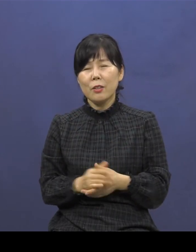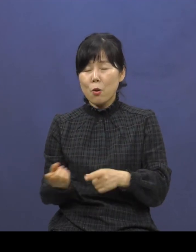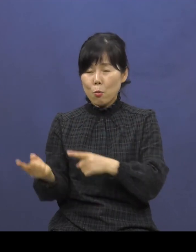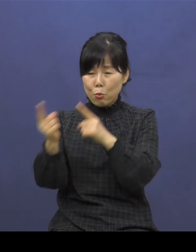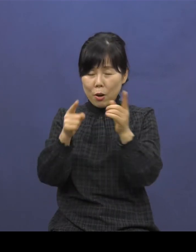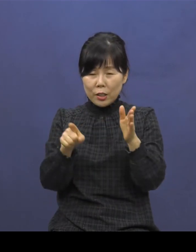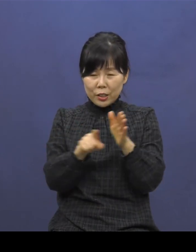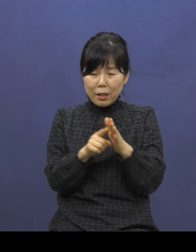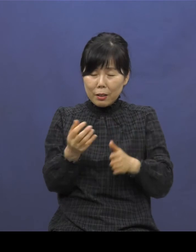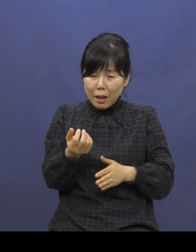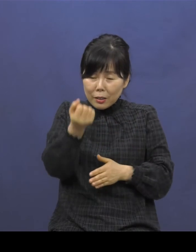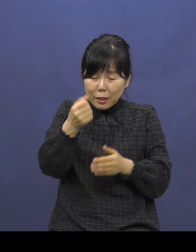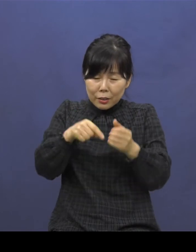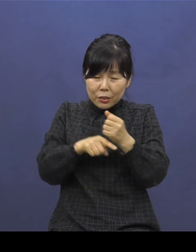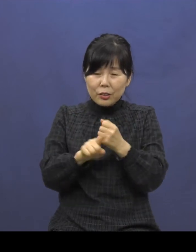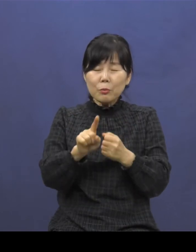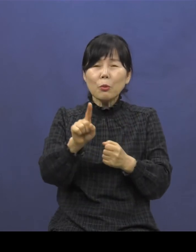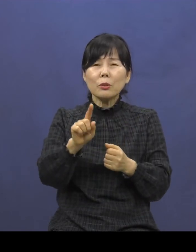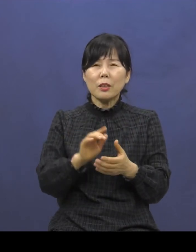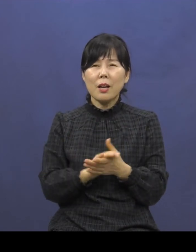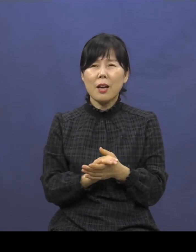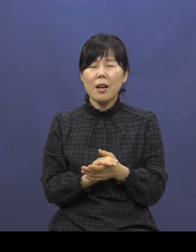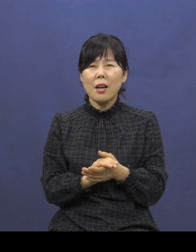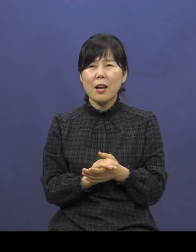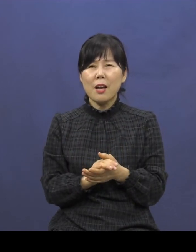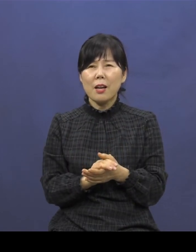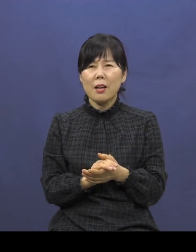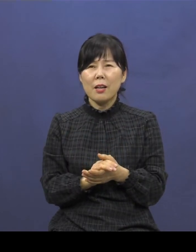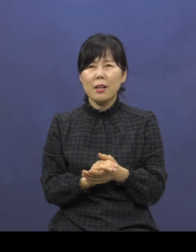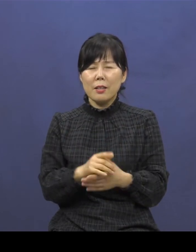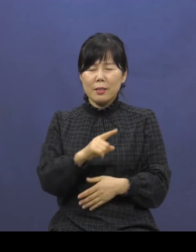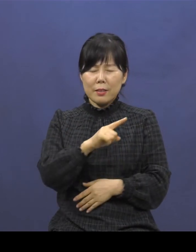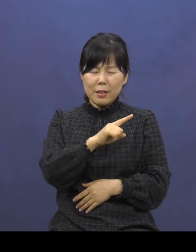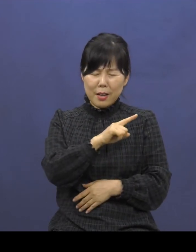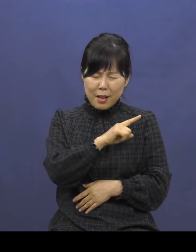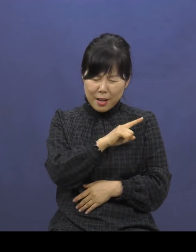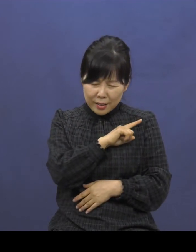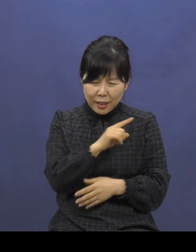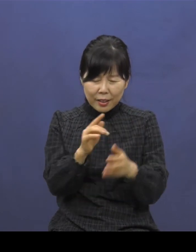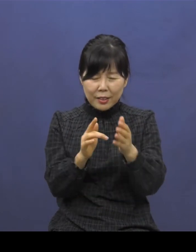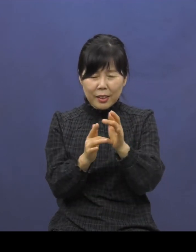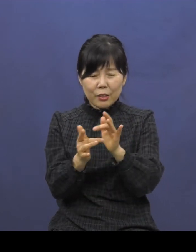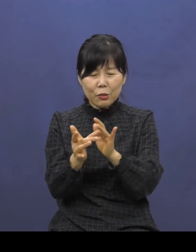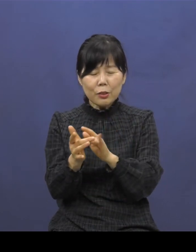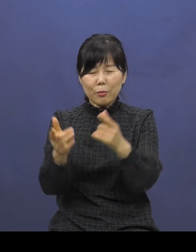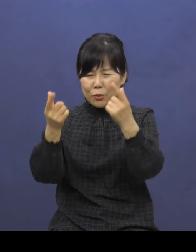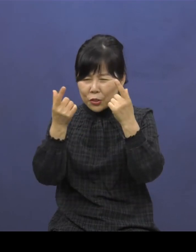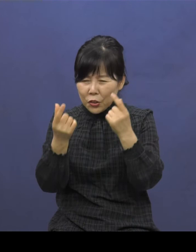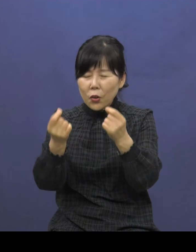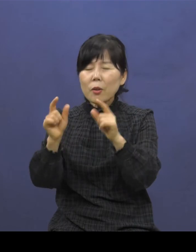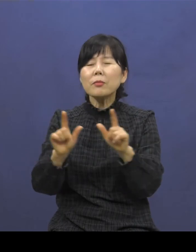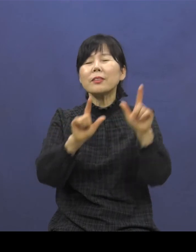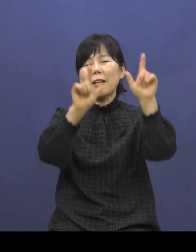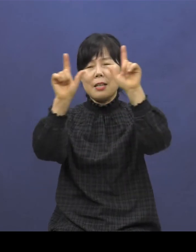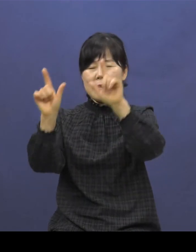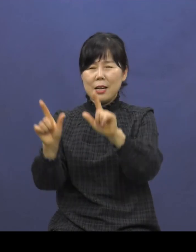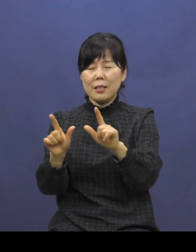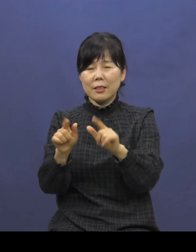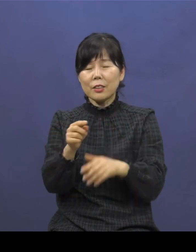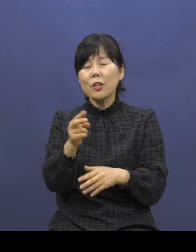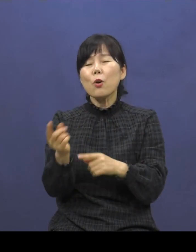그러니까 이렇게 말할 수 있어요. 부활신앙을 갖는다는 게 뭐냐? 그게 바로 가장 예수님처럼 살아가는